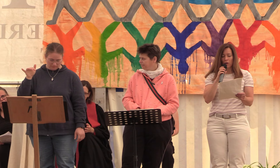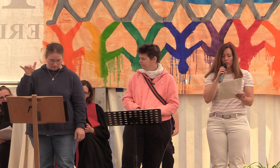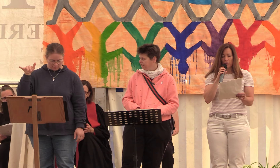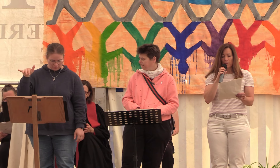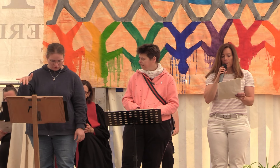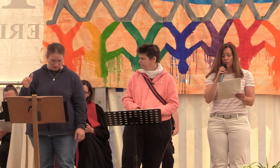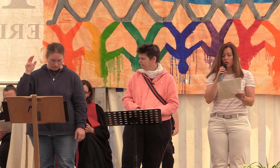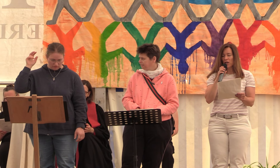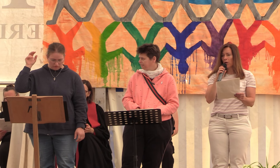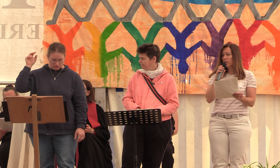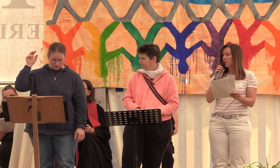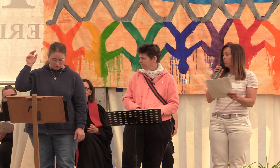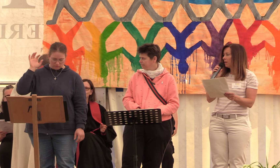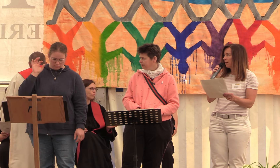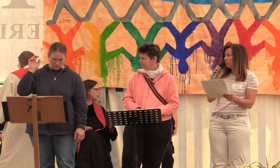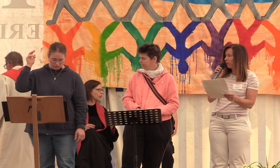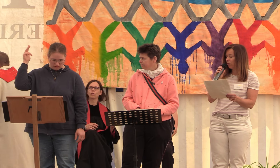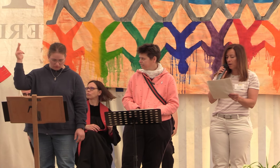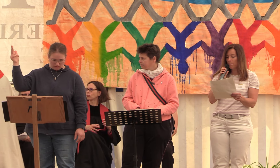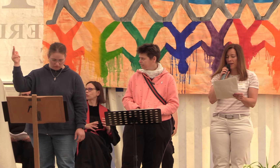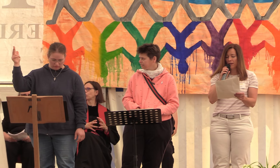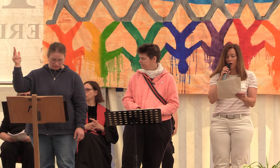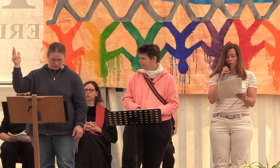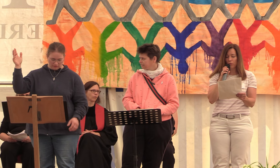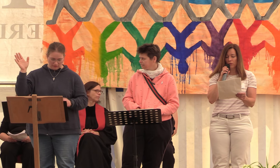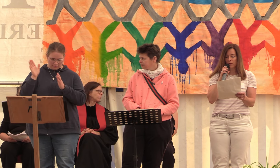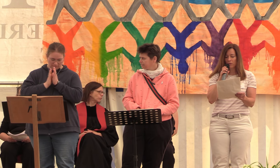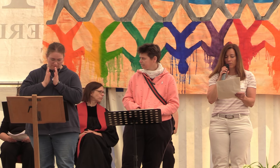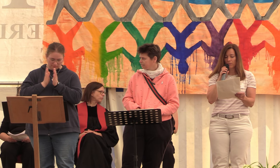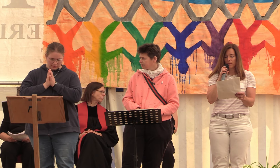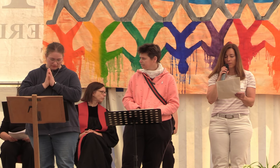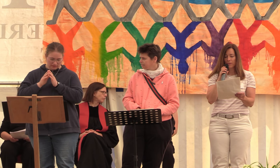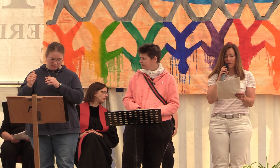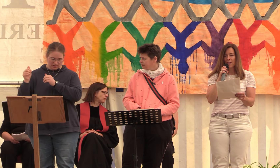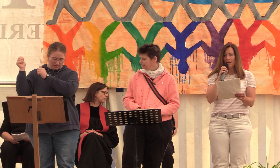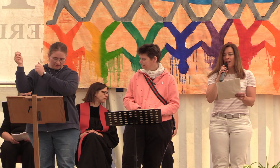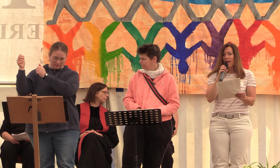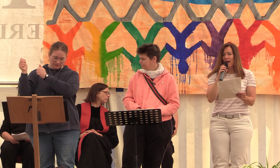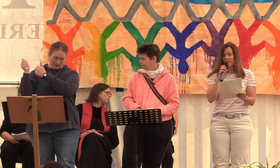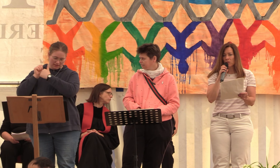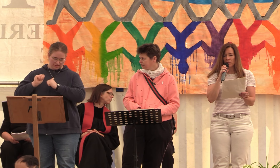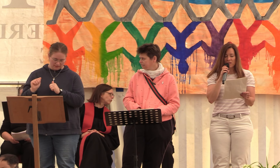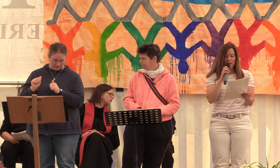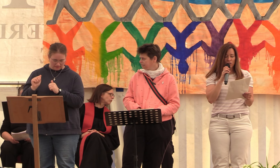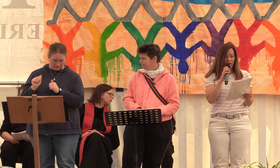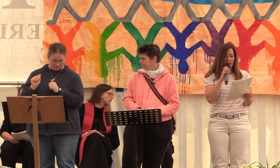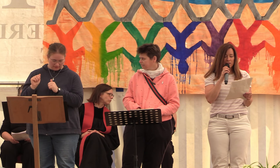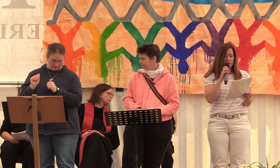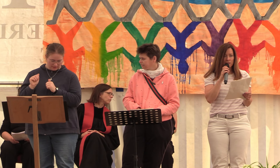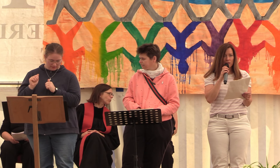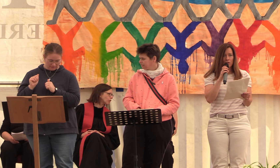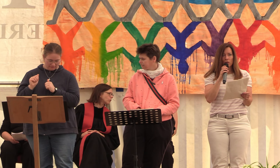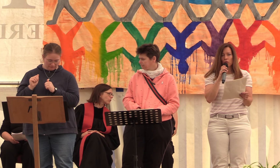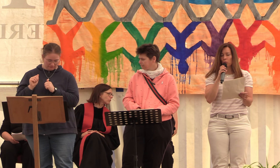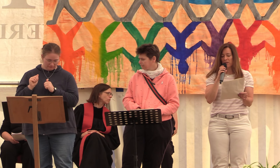Guter Gott, du schaust mit liebevollem Blick auf uns. Lass uns nicht